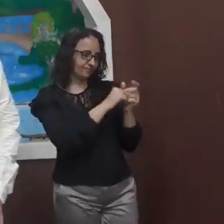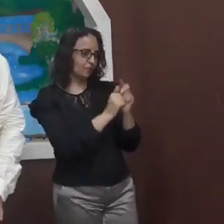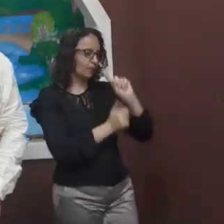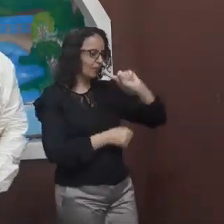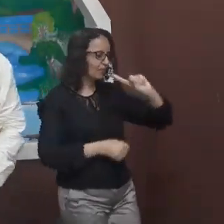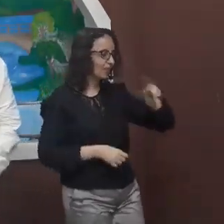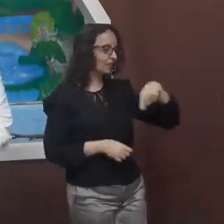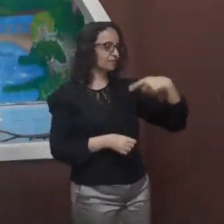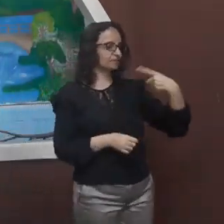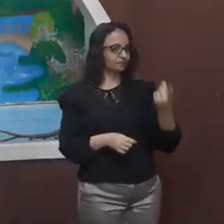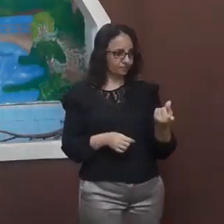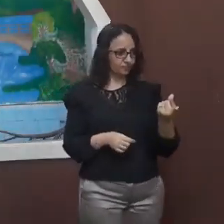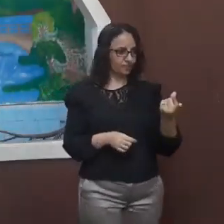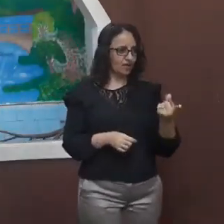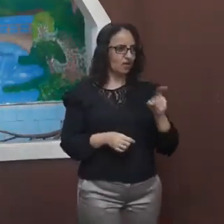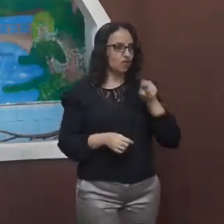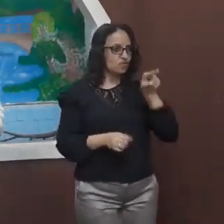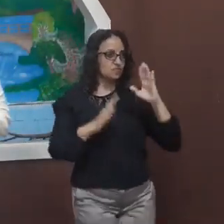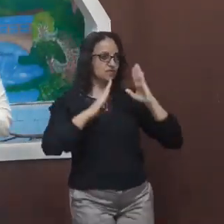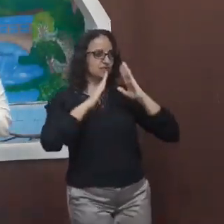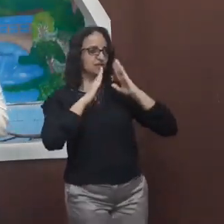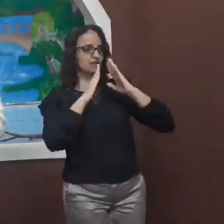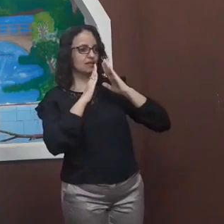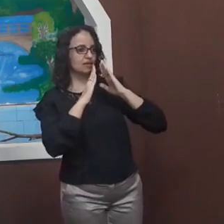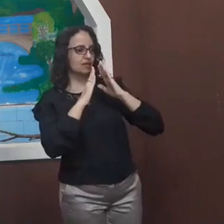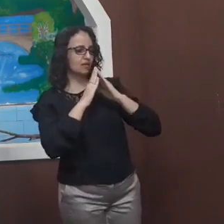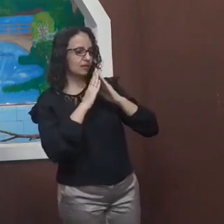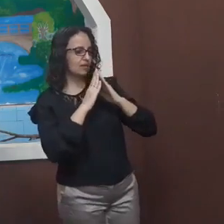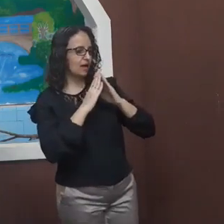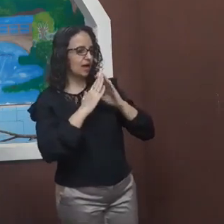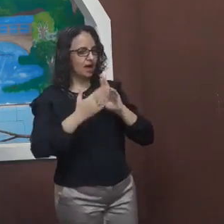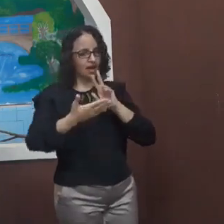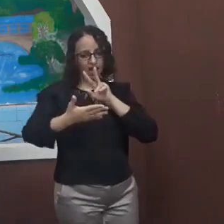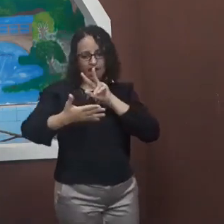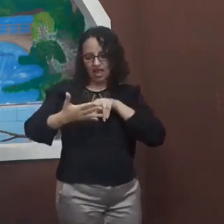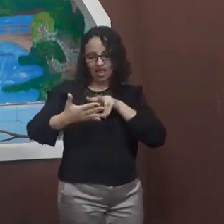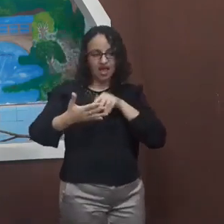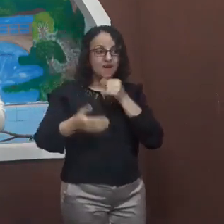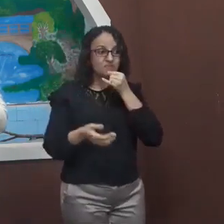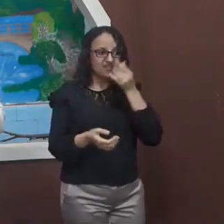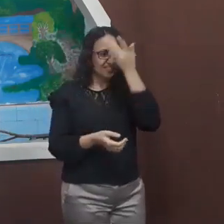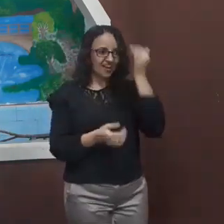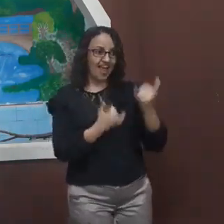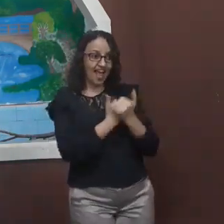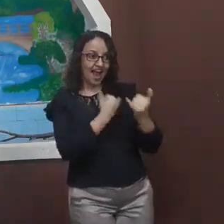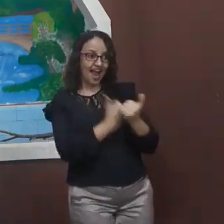lá no seu recôndito, ele está lendo de patinhas, cascão e outras coisas a mais.